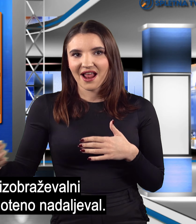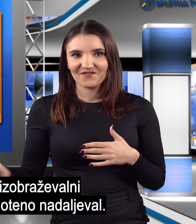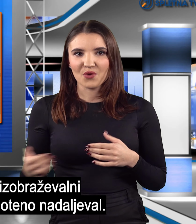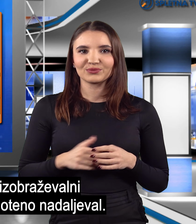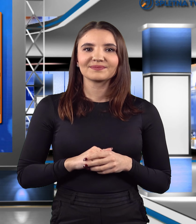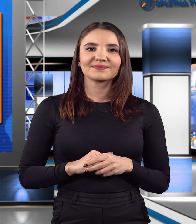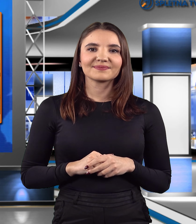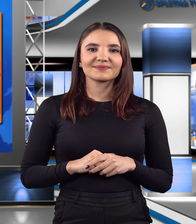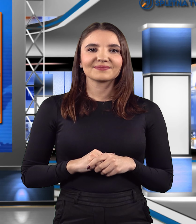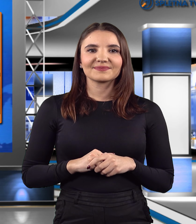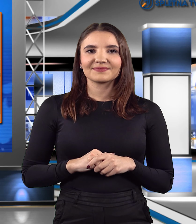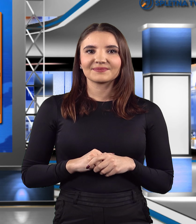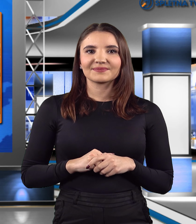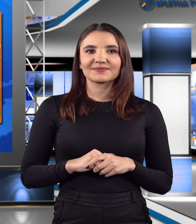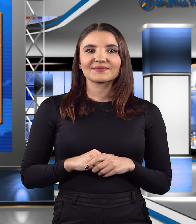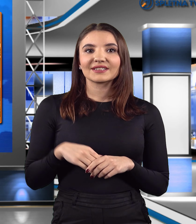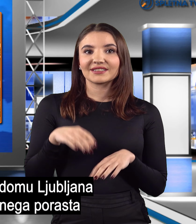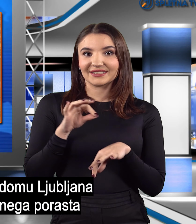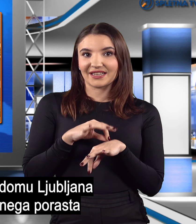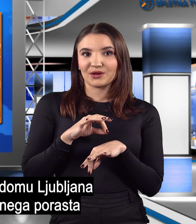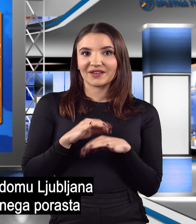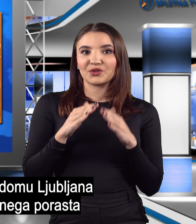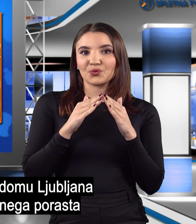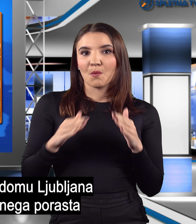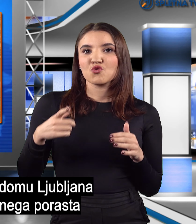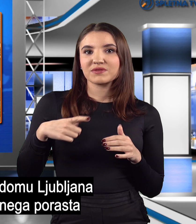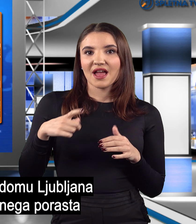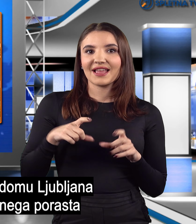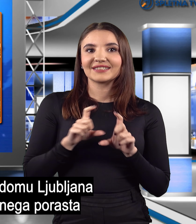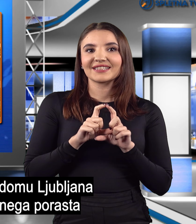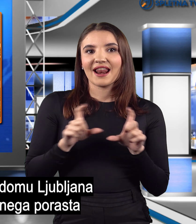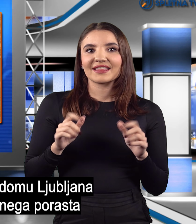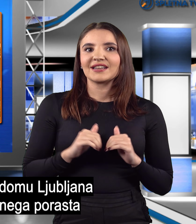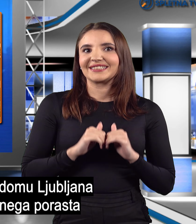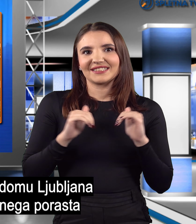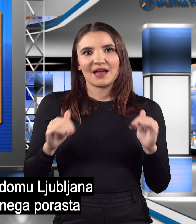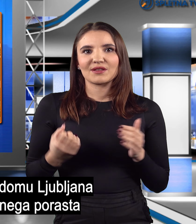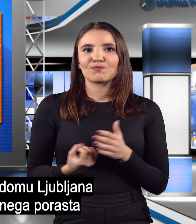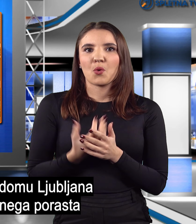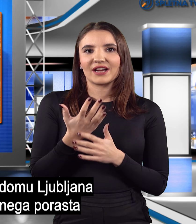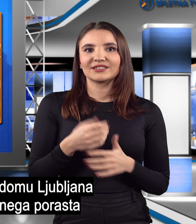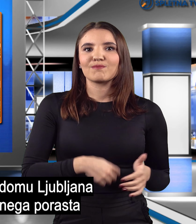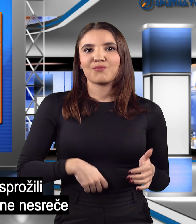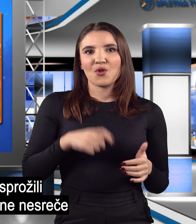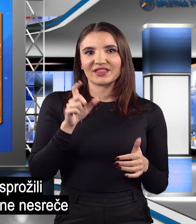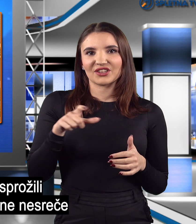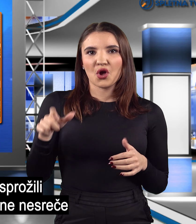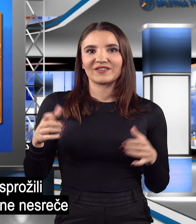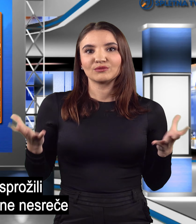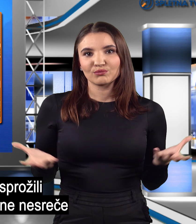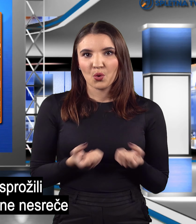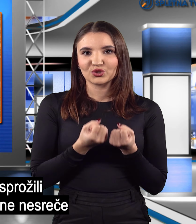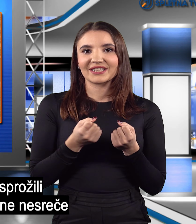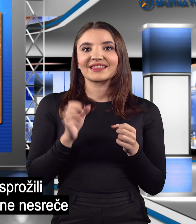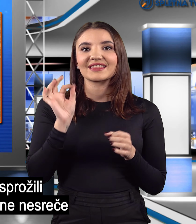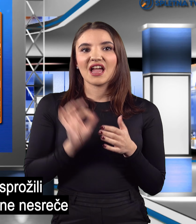lahko nemoteno nadaljeval. V zdravstvenem domu Ljubljana so zaradi izjemnega porasta bolnikov sprožili načrt množične